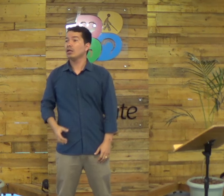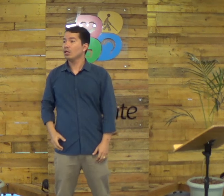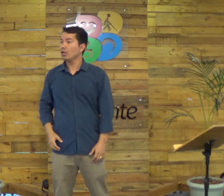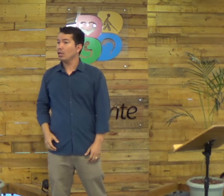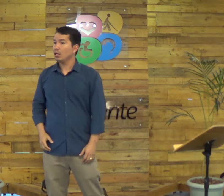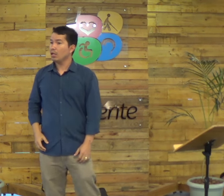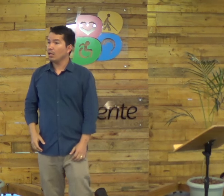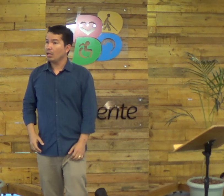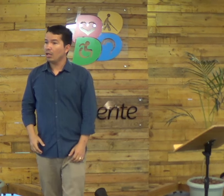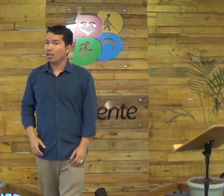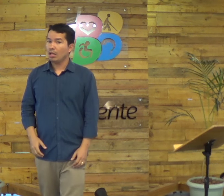apertada pela vida,